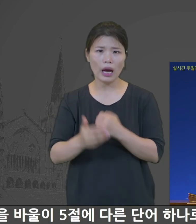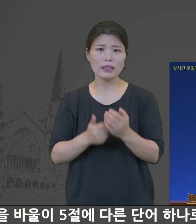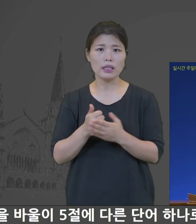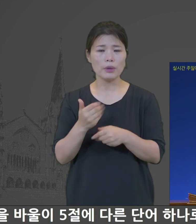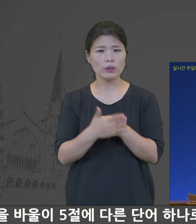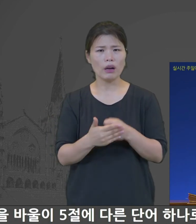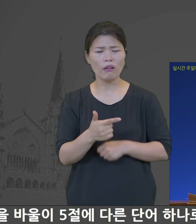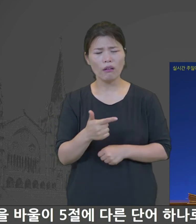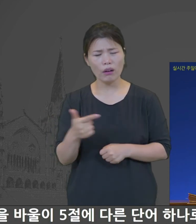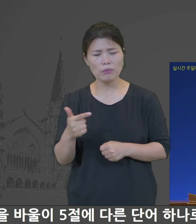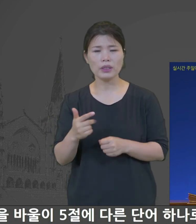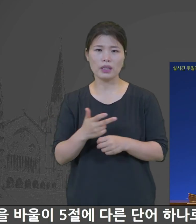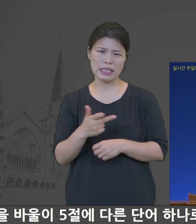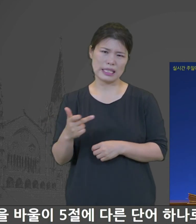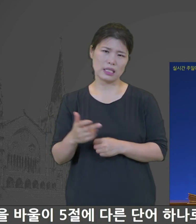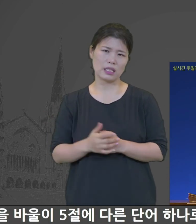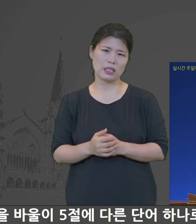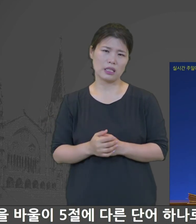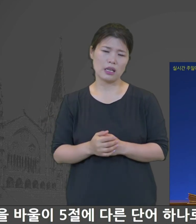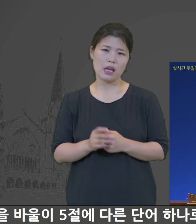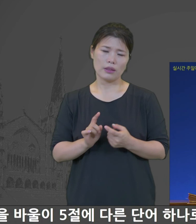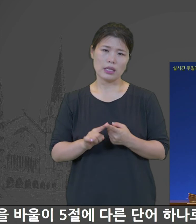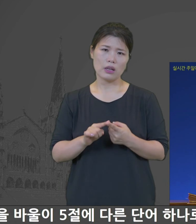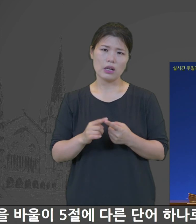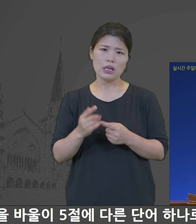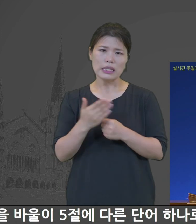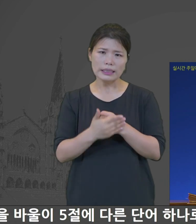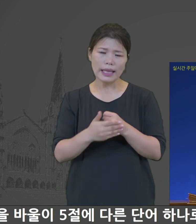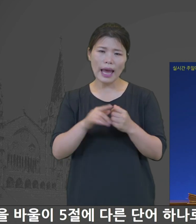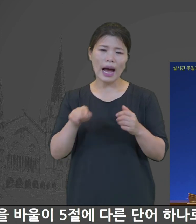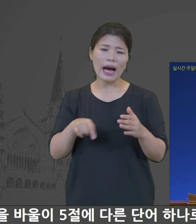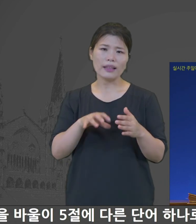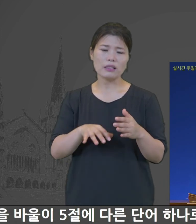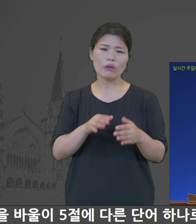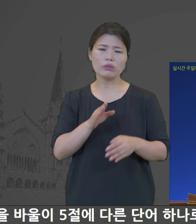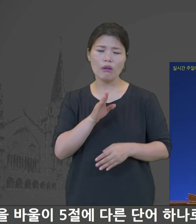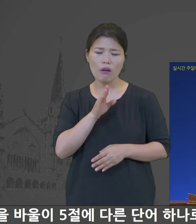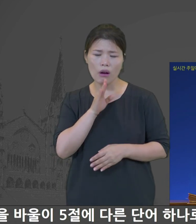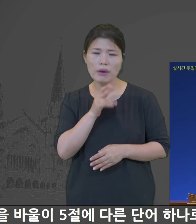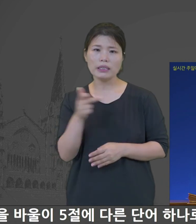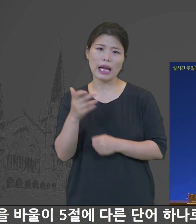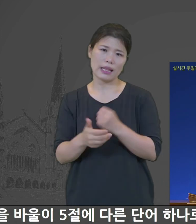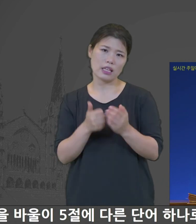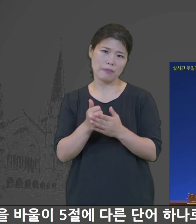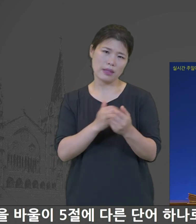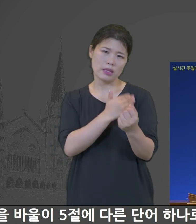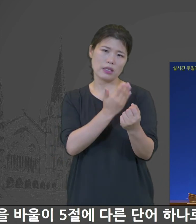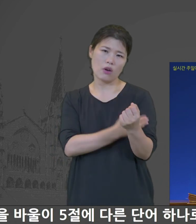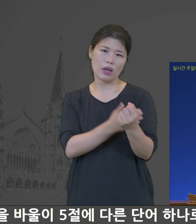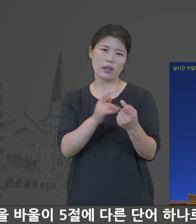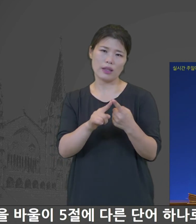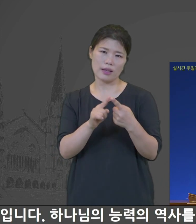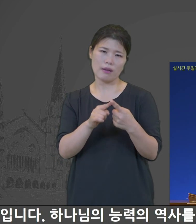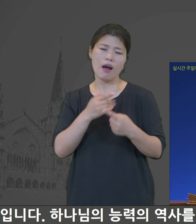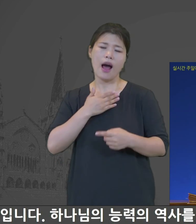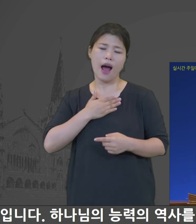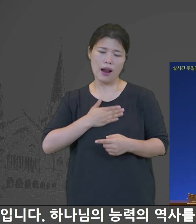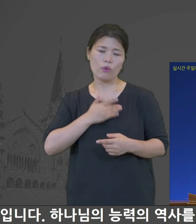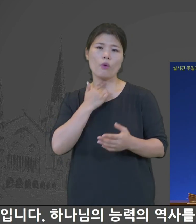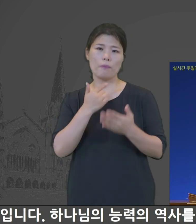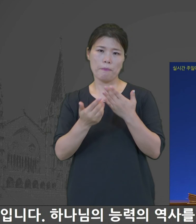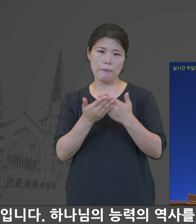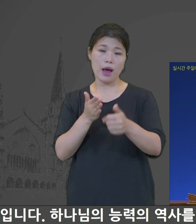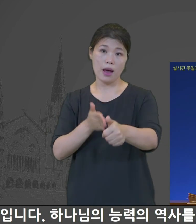큰지, 근데 그 은혜 안에서 정말 크신 하나님의 능력을 우리가 알고 경험하기를 바랍니다.